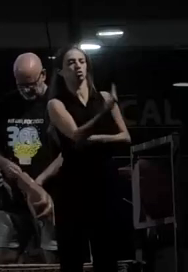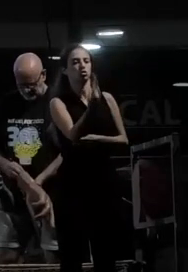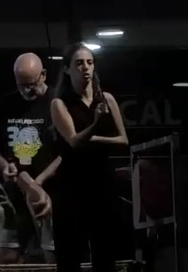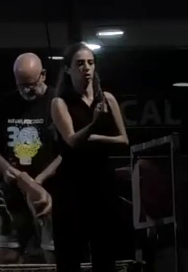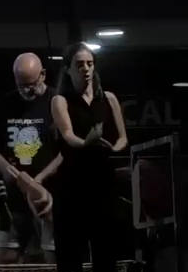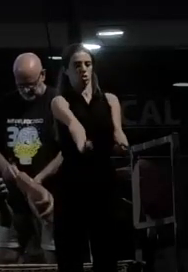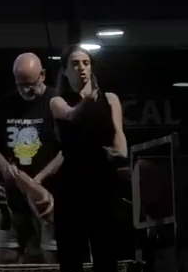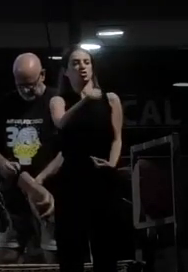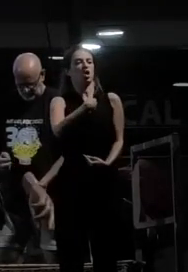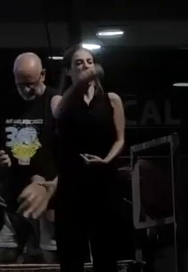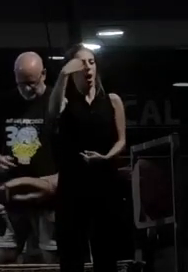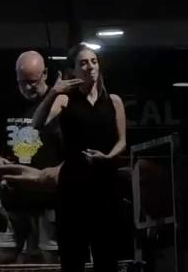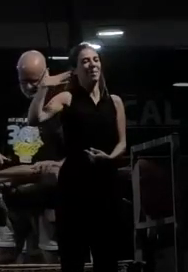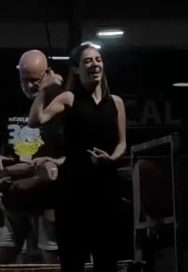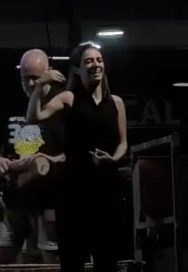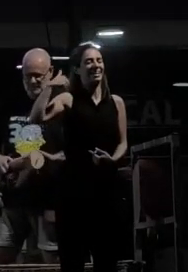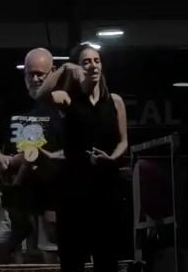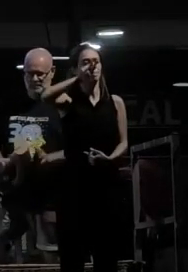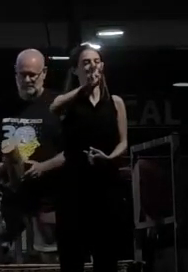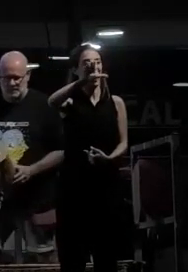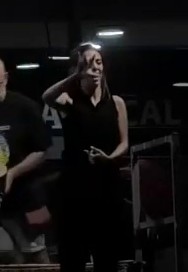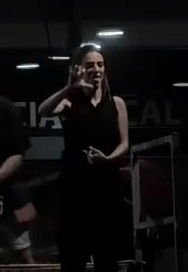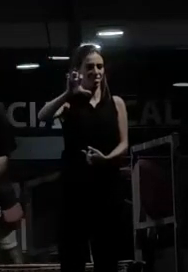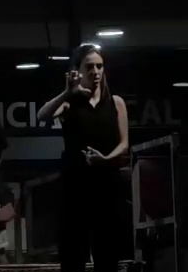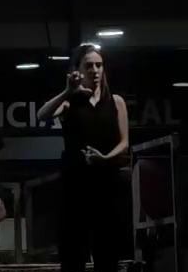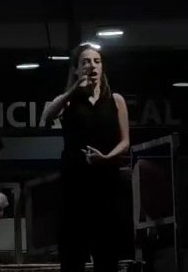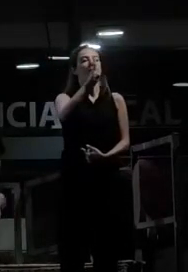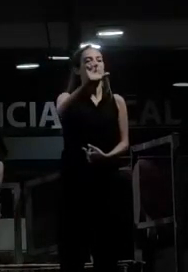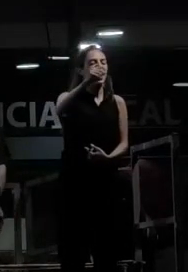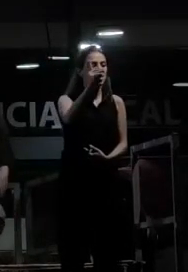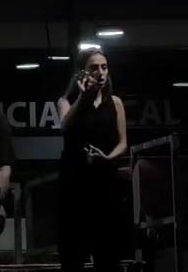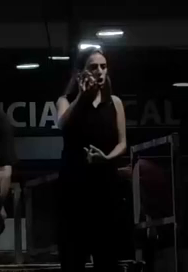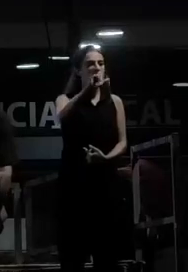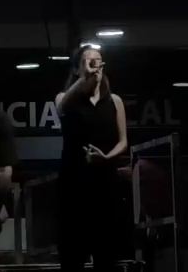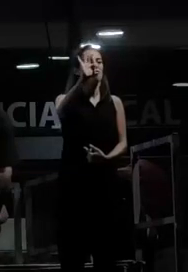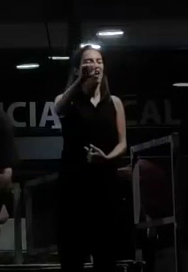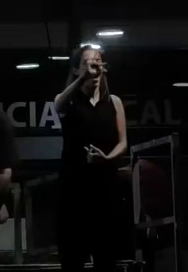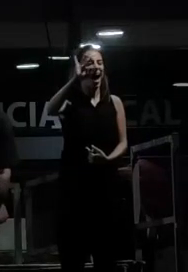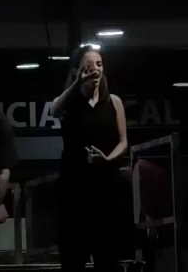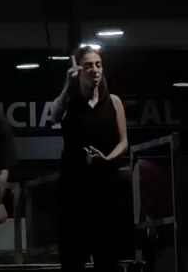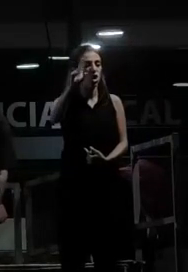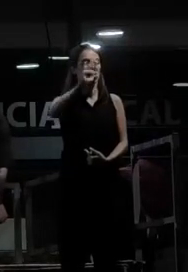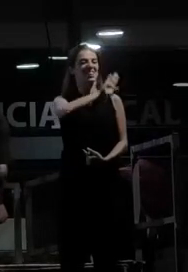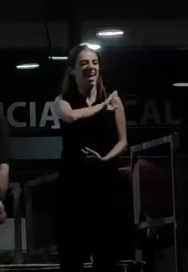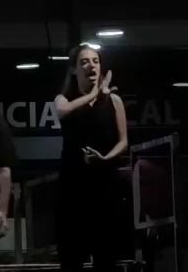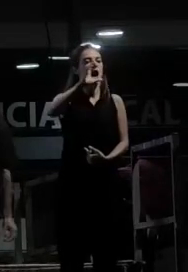El marquès de les Vélez, Pedro Fajardo de Cunha i